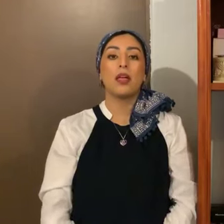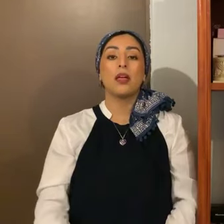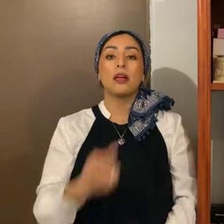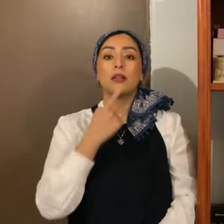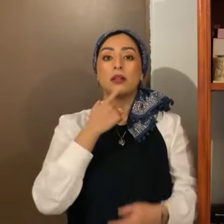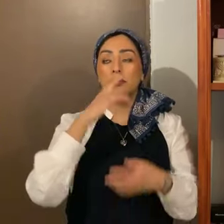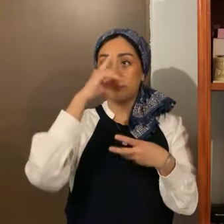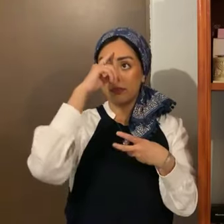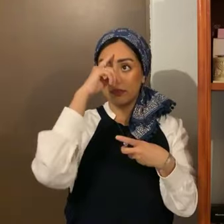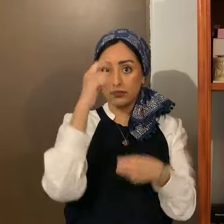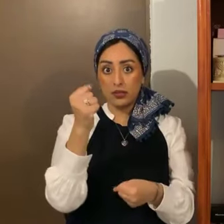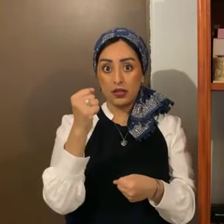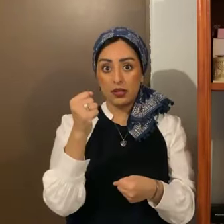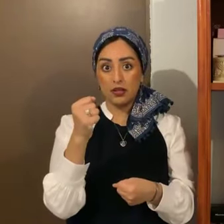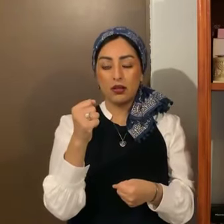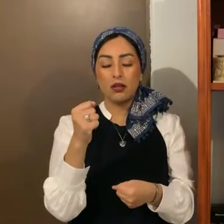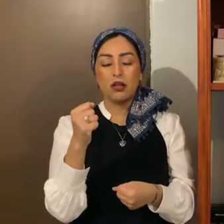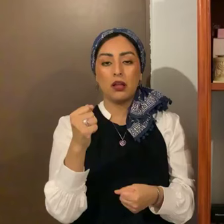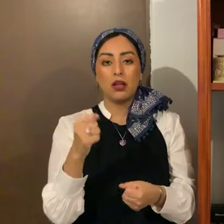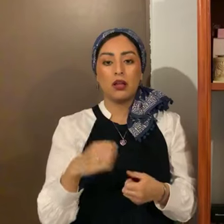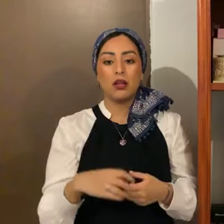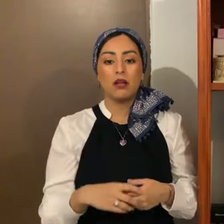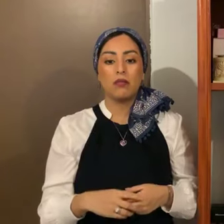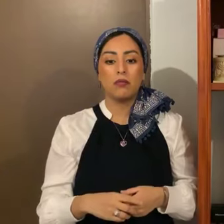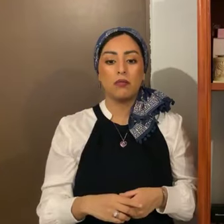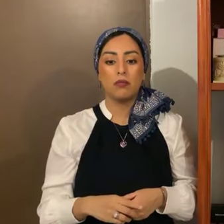la confianza en esta segunda parte.